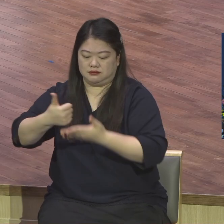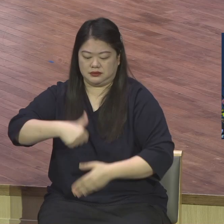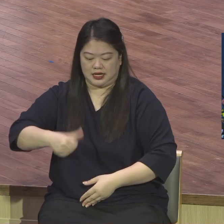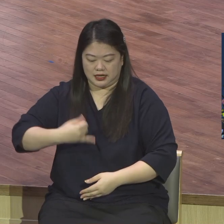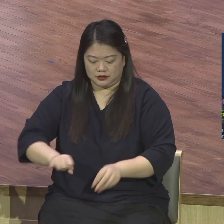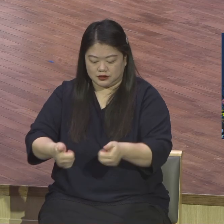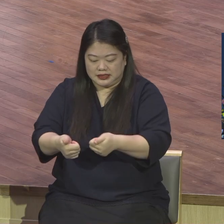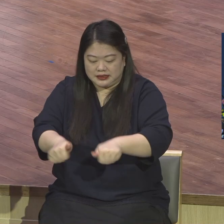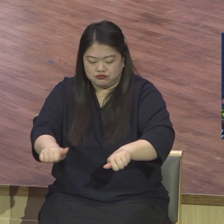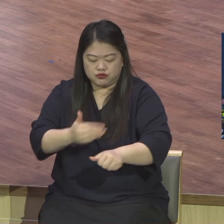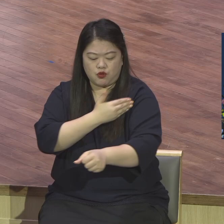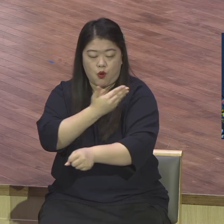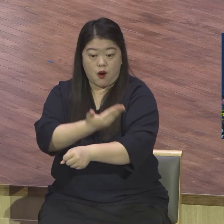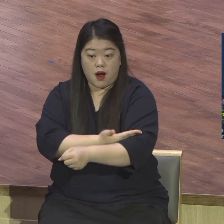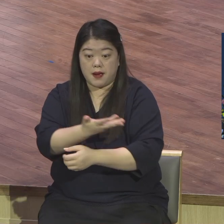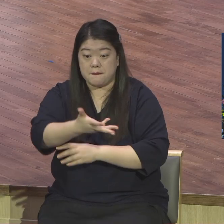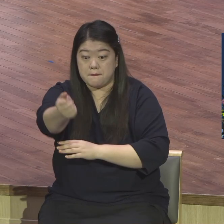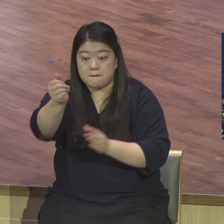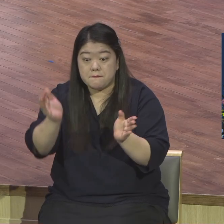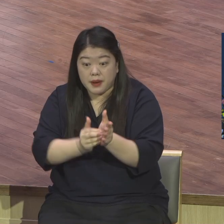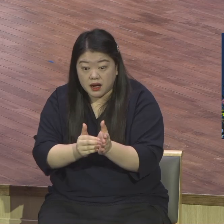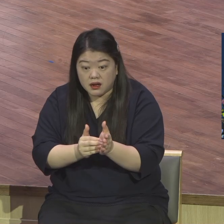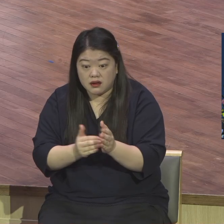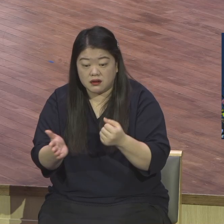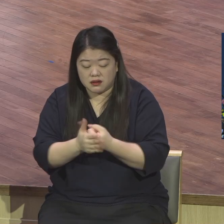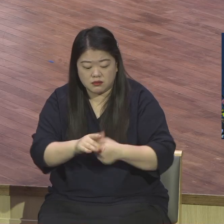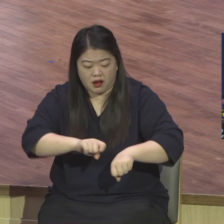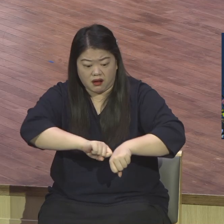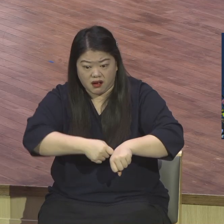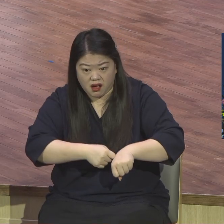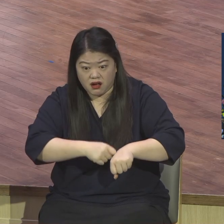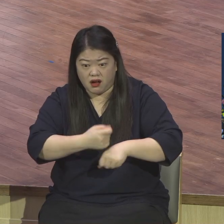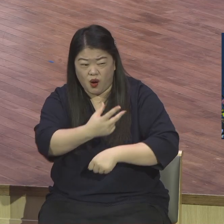된다. 어떤 재앙도 없다.